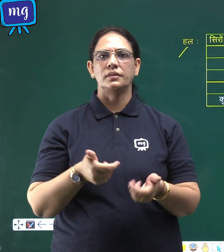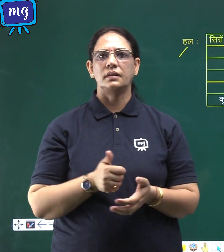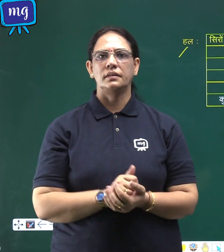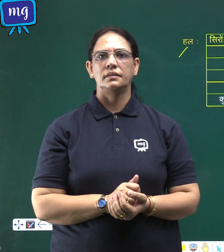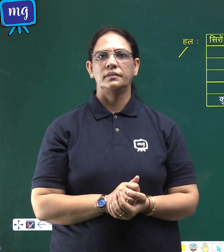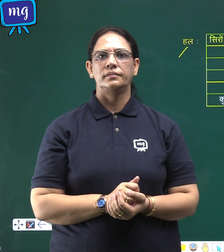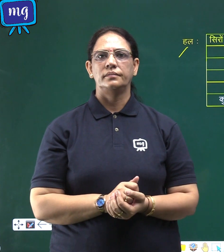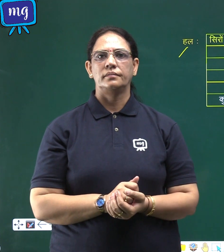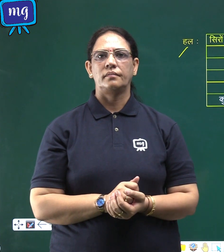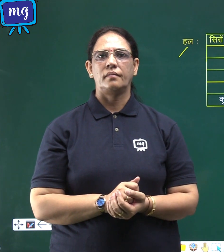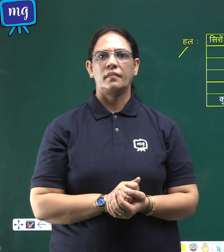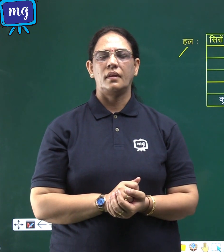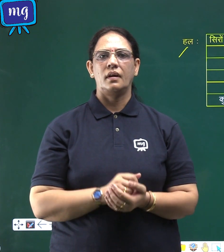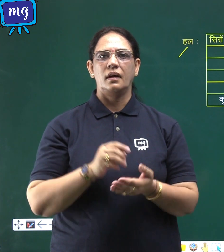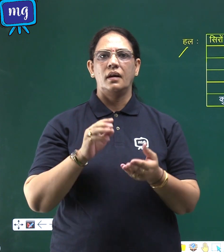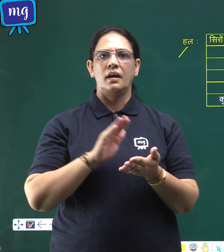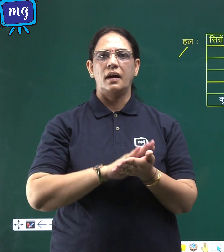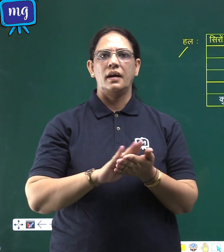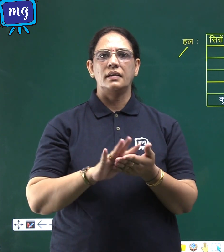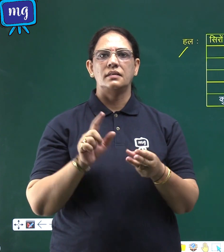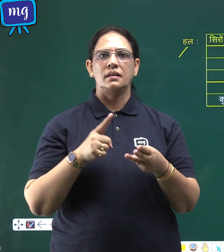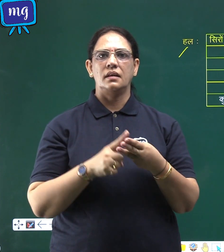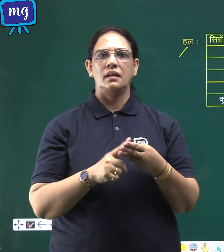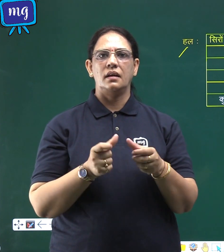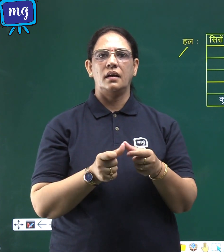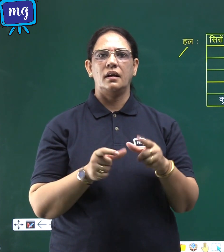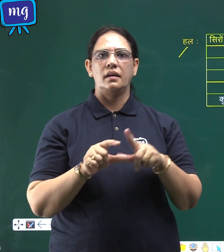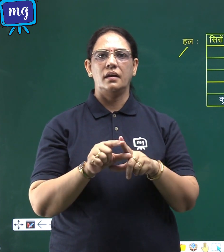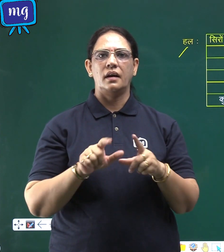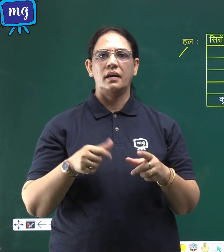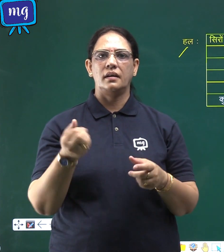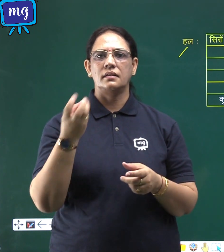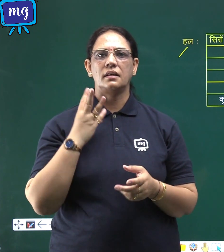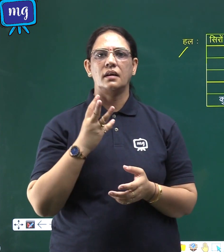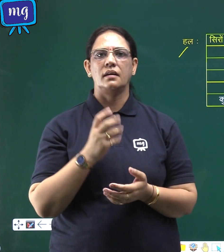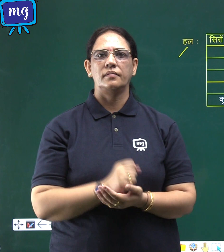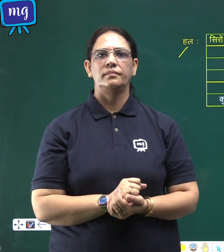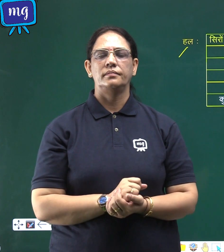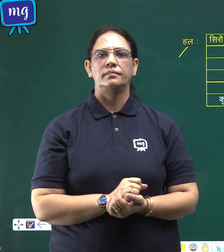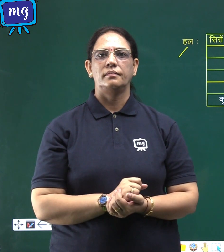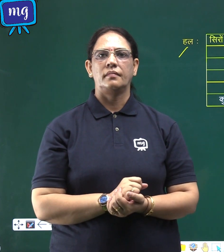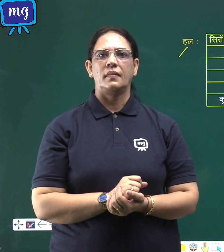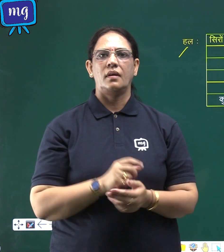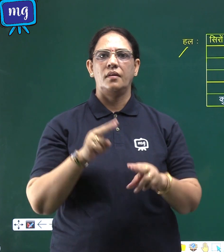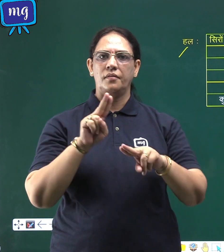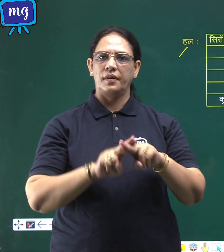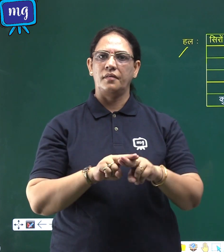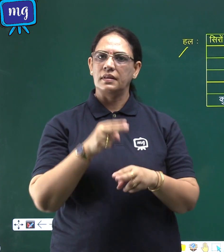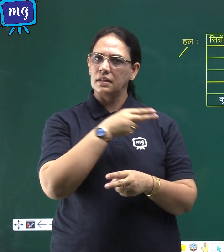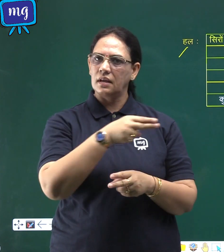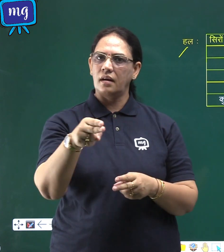सोलुशन सिरो की संख्या बारम बार दा